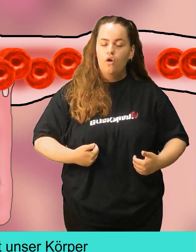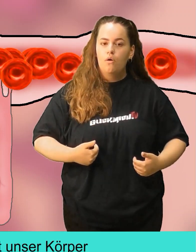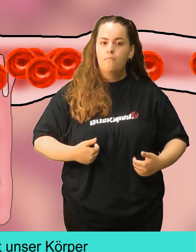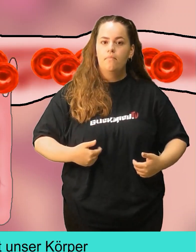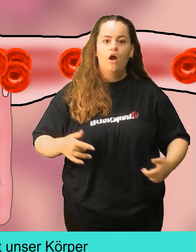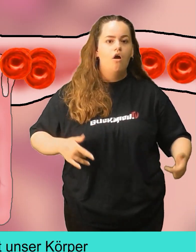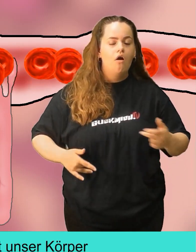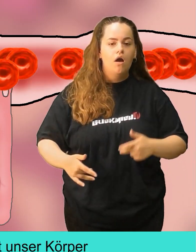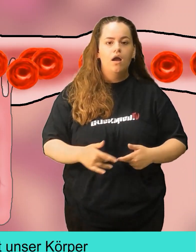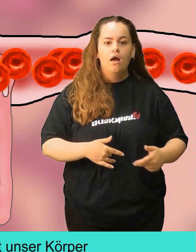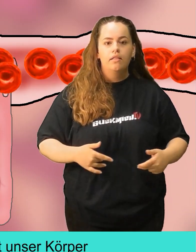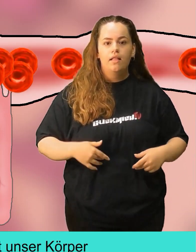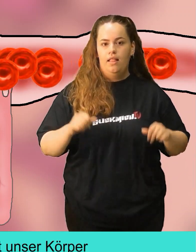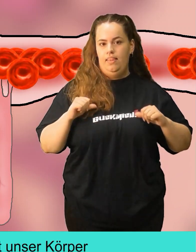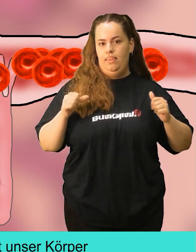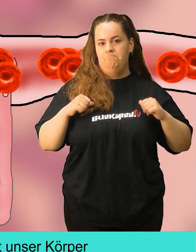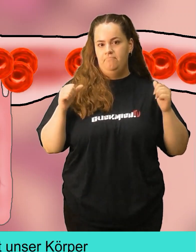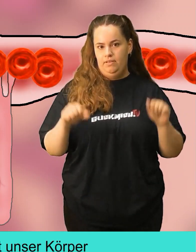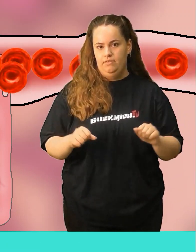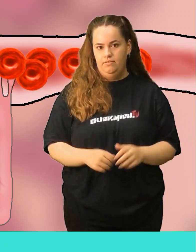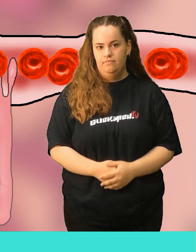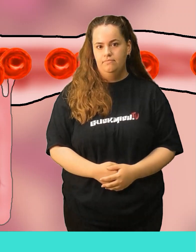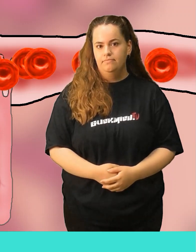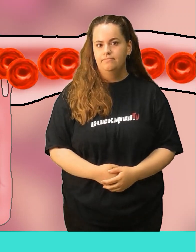unser Körper und alle Organe funktionieren.